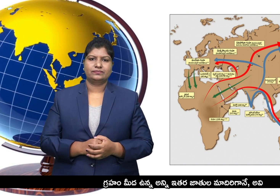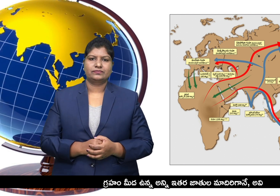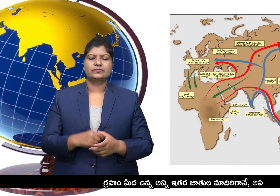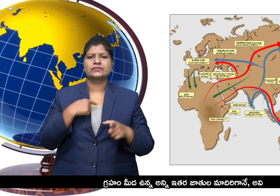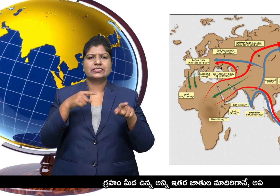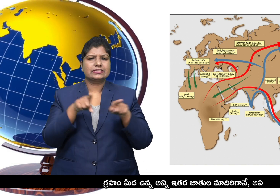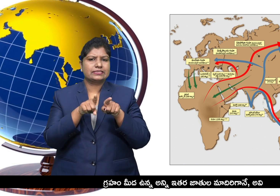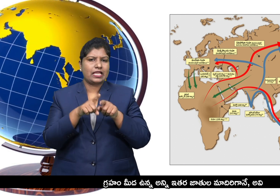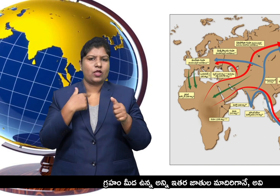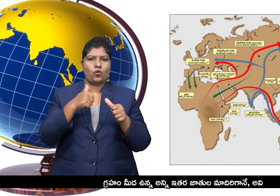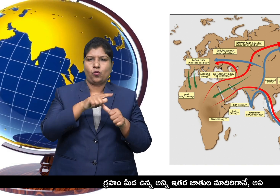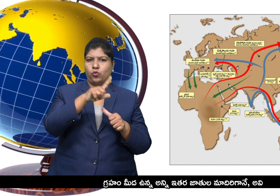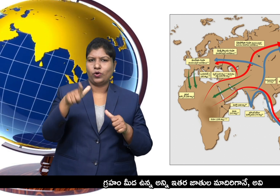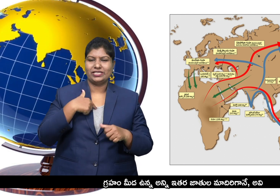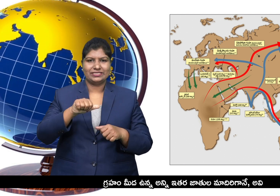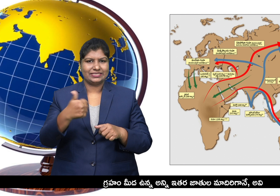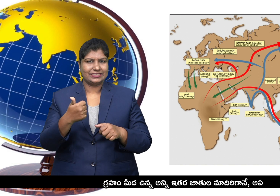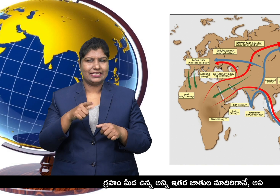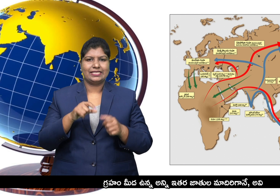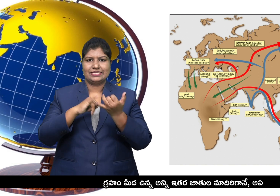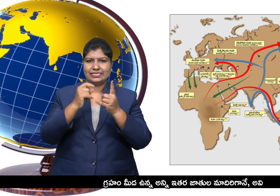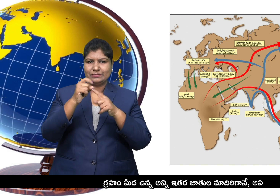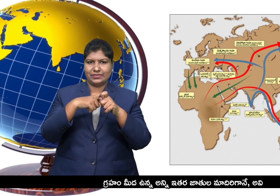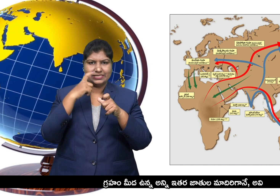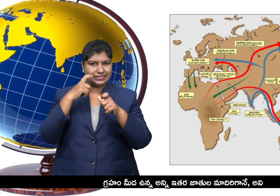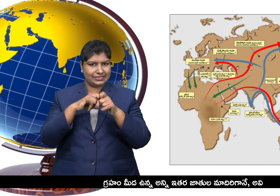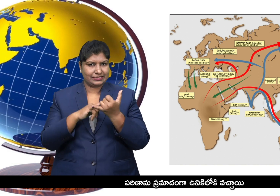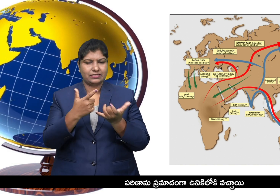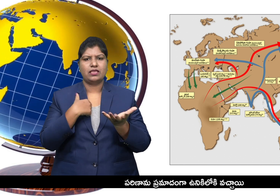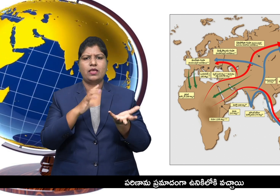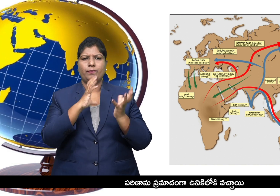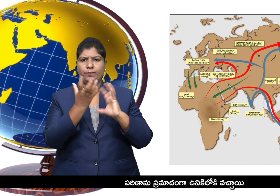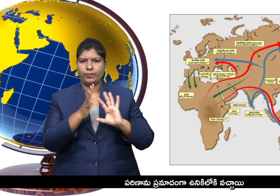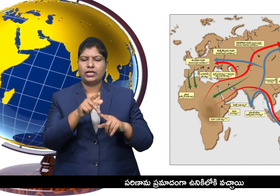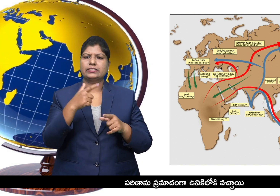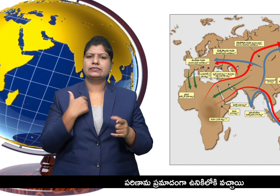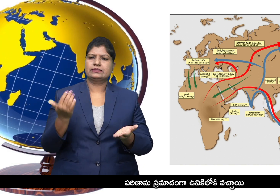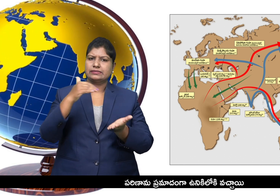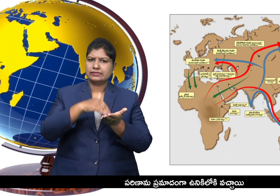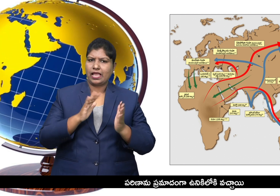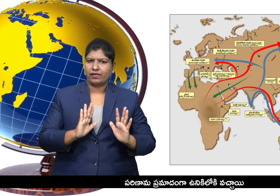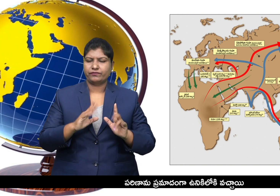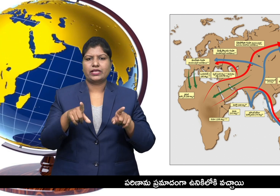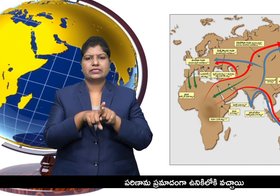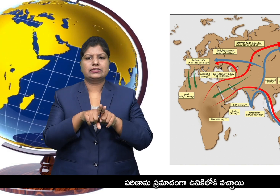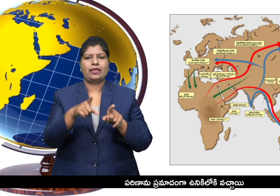గ్రహం మీద ఉన్న అన్ని ఇతర జాతుల మాదిరిగానే అవి పరిణామ ప్రమాదంగా ఉనికిలోకి వచ్చాయి